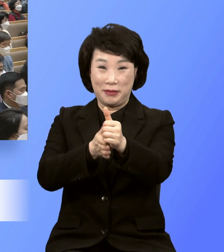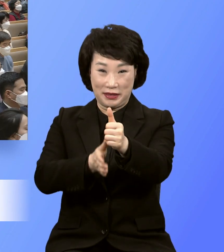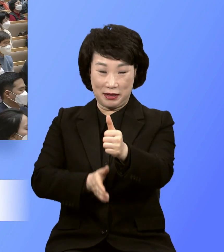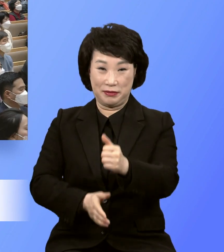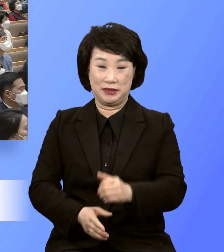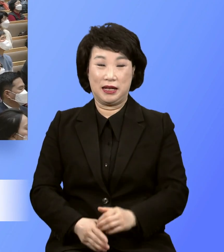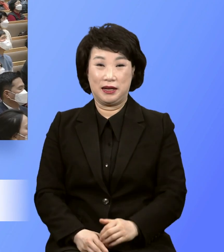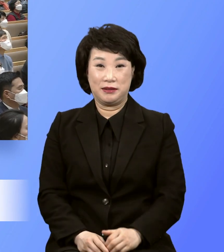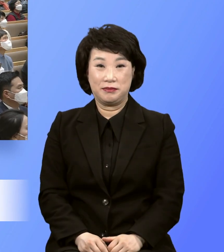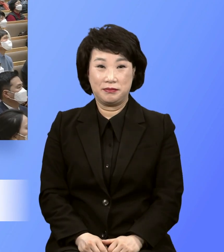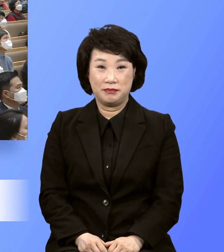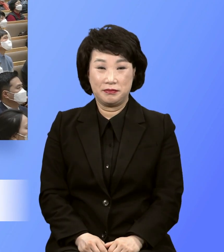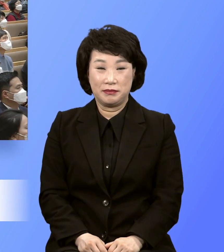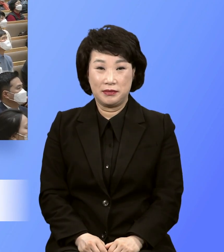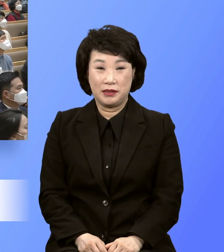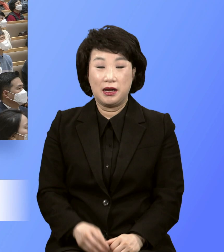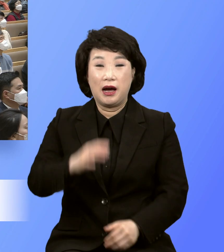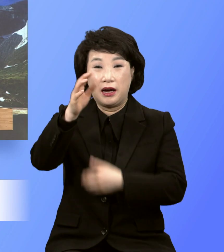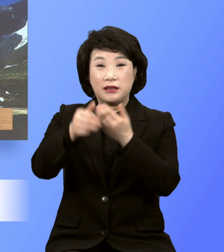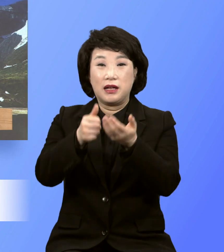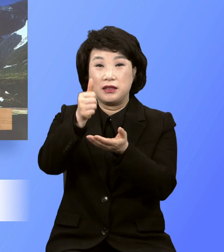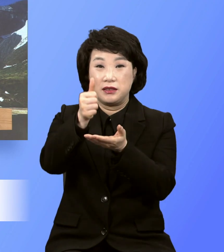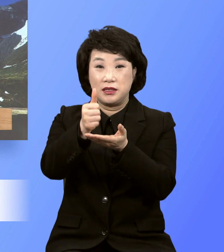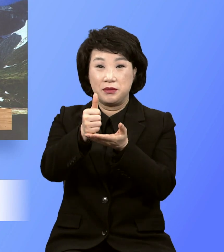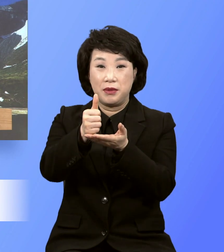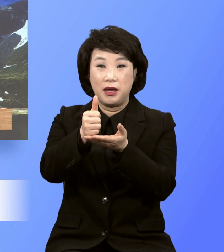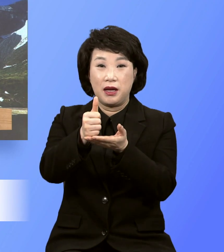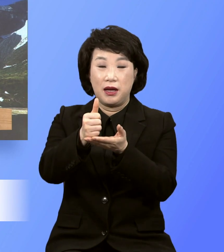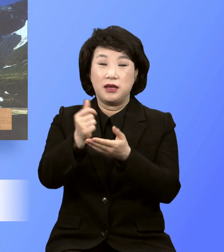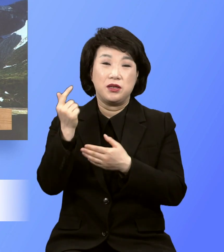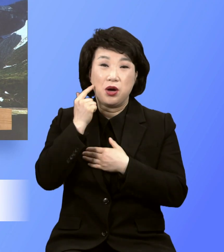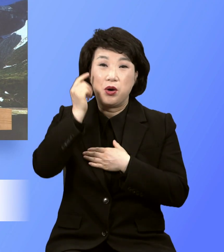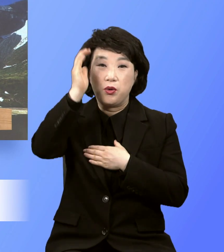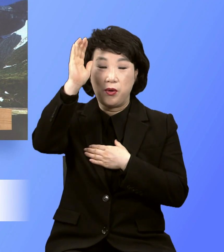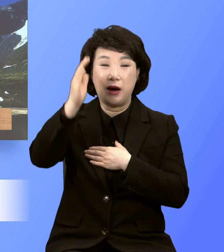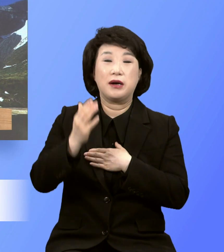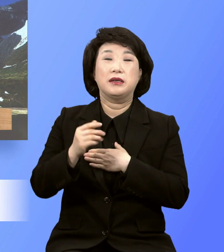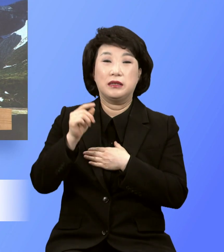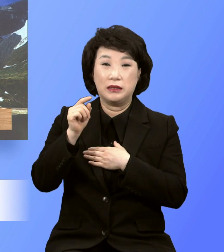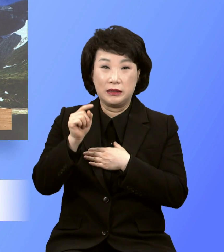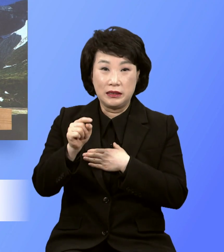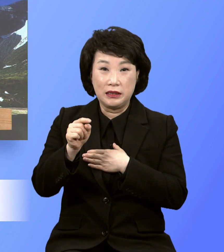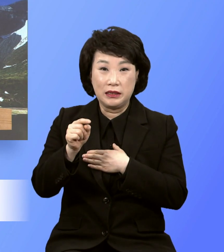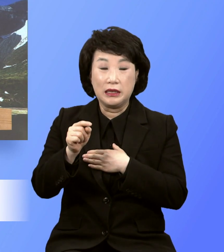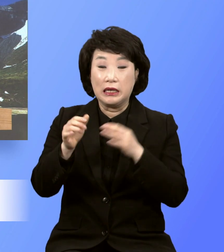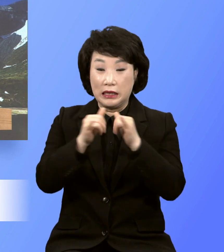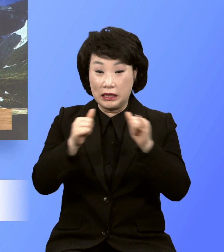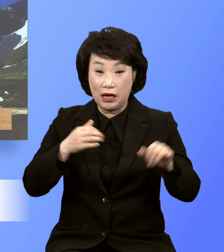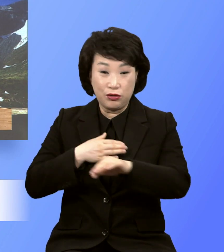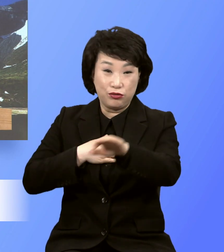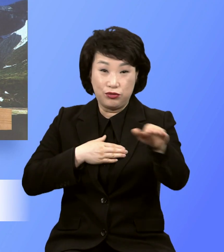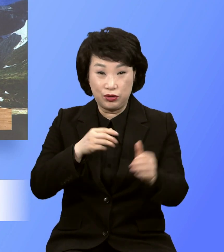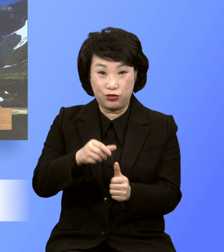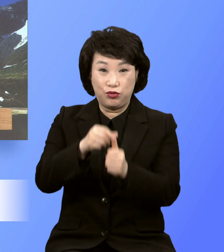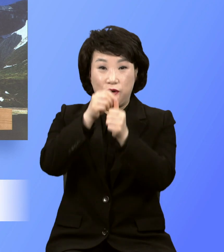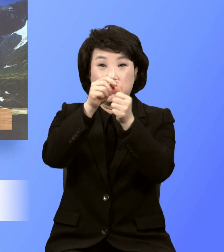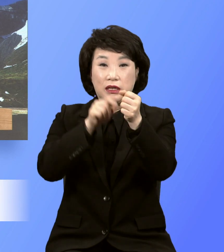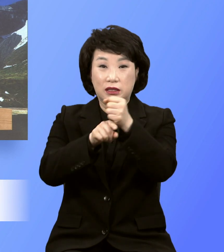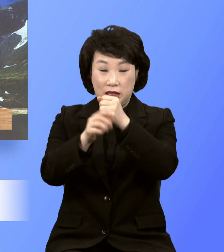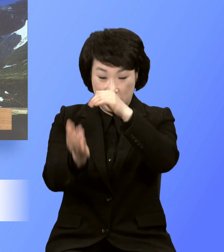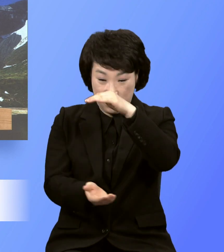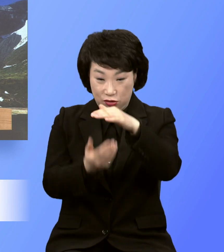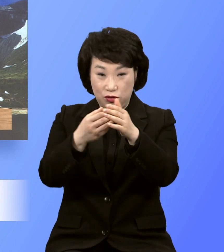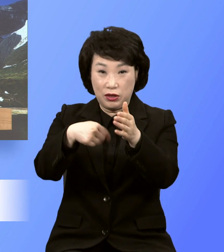합시다. 그래서 하나님은 자신의 영광스러운 인류 구원의 뜻을